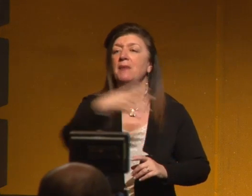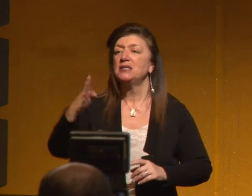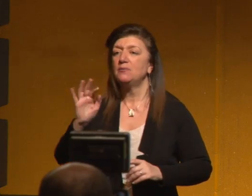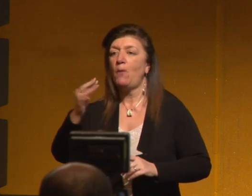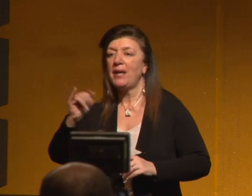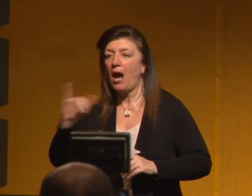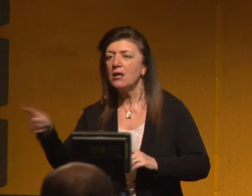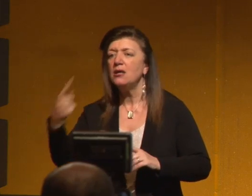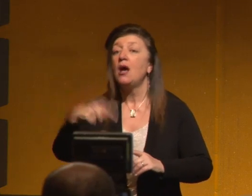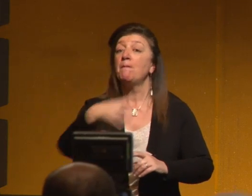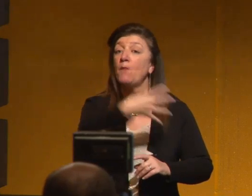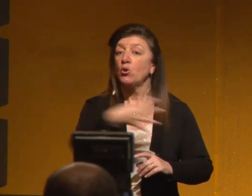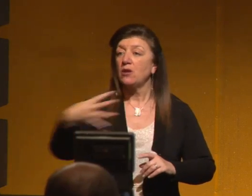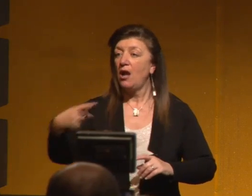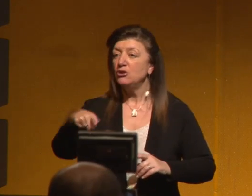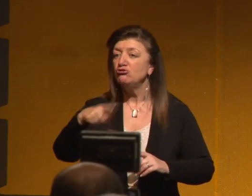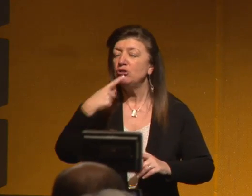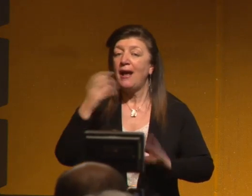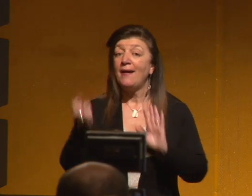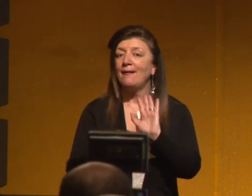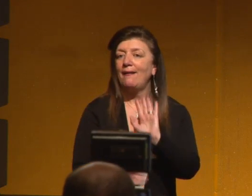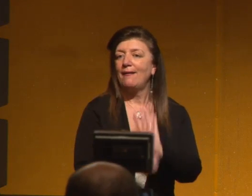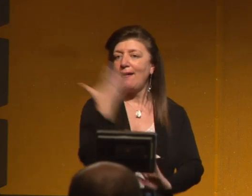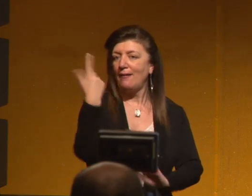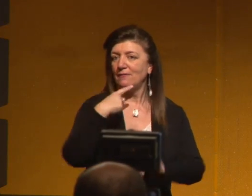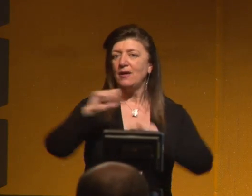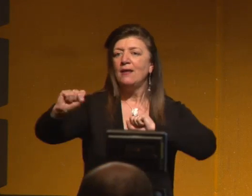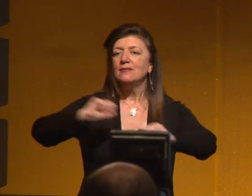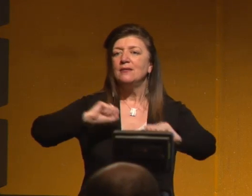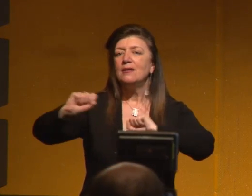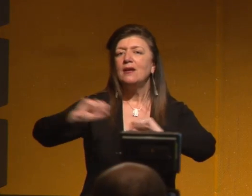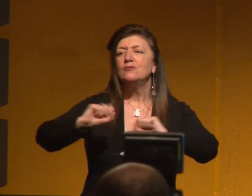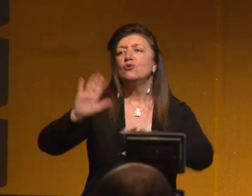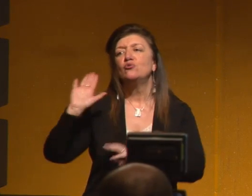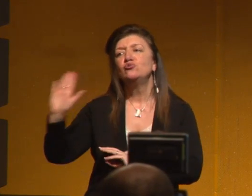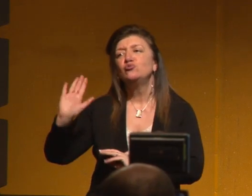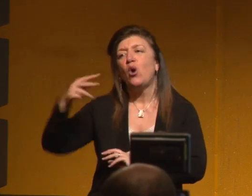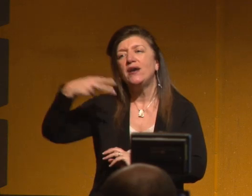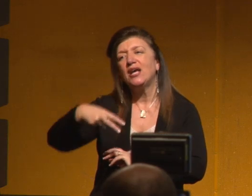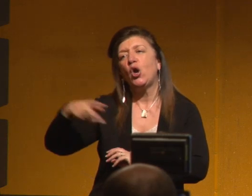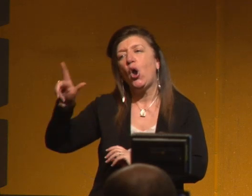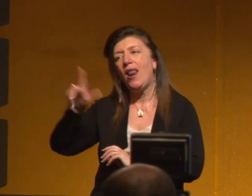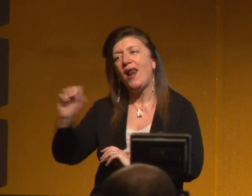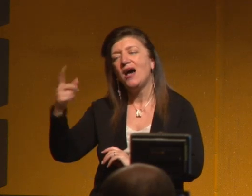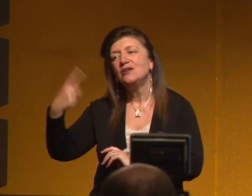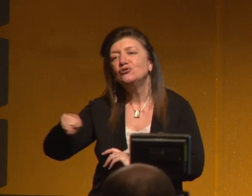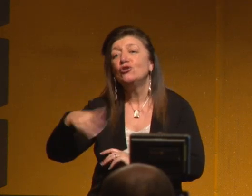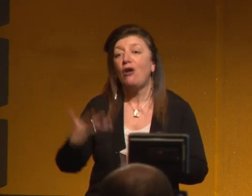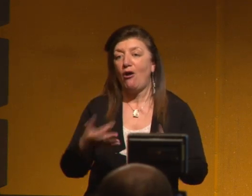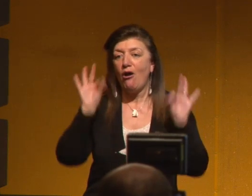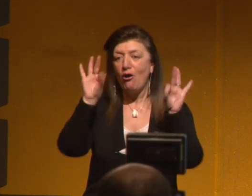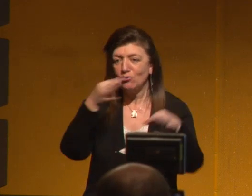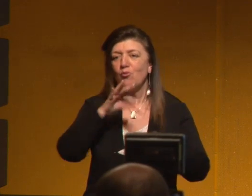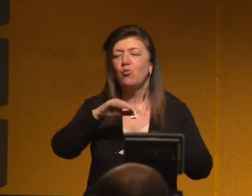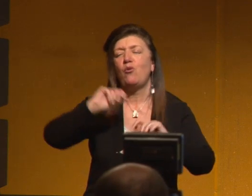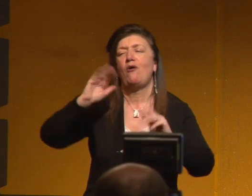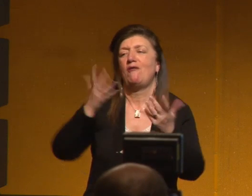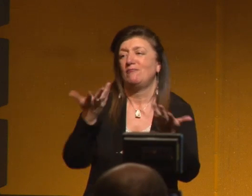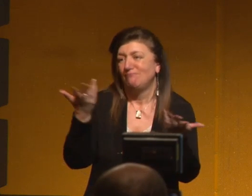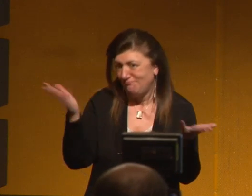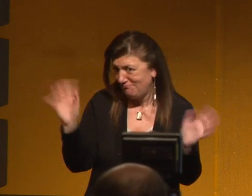montalcini e quella creatività energia del direttore nicola lagioia la sua squadra oggi può davvero festeggiare con serenità